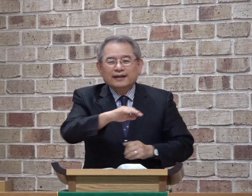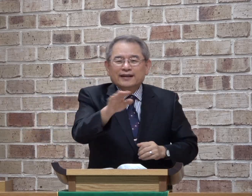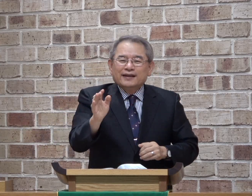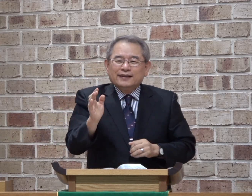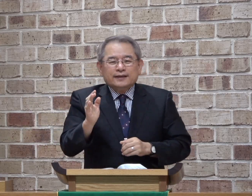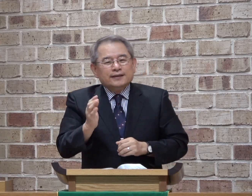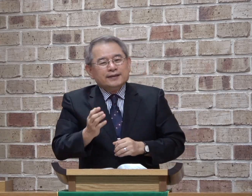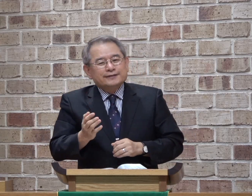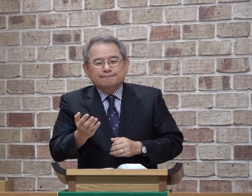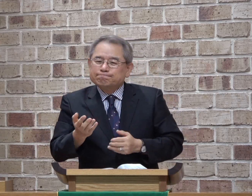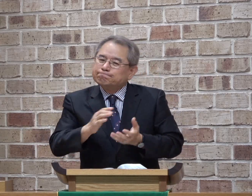그 죄를 다 도말하시고,